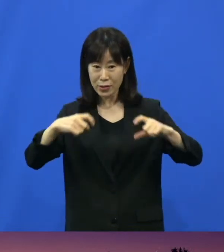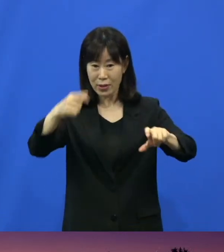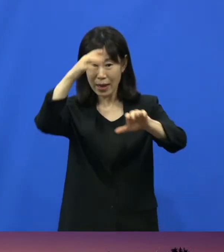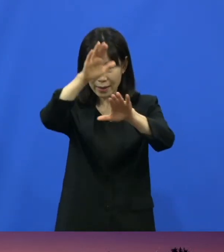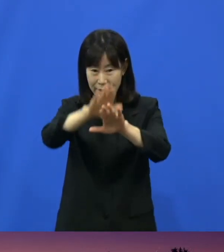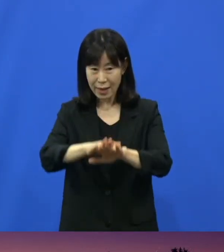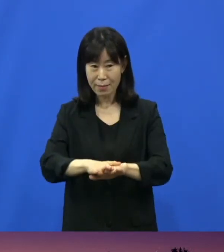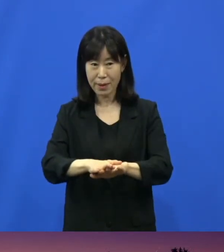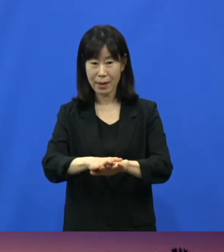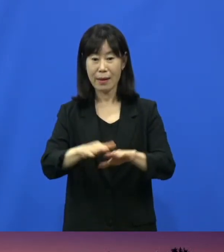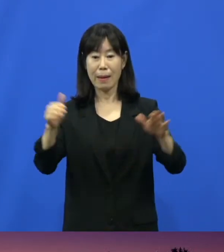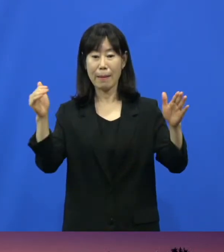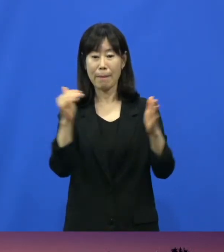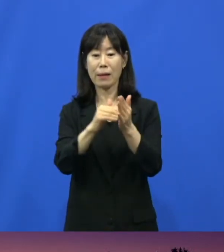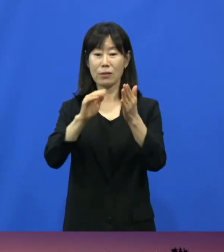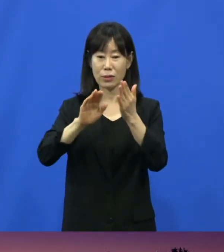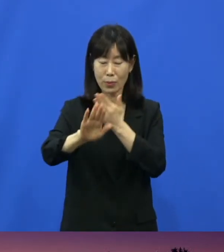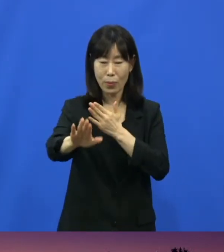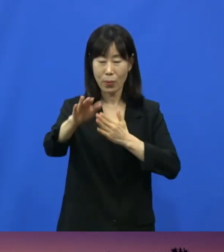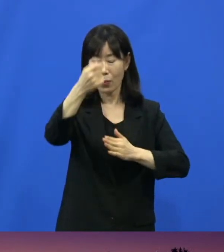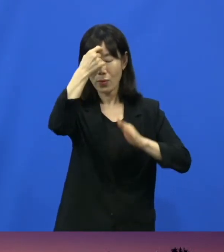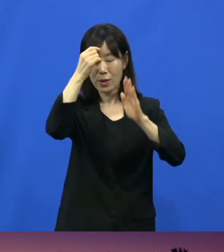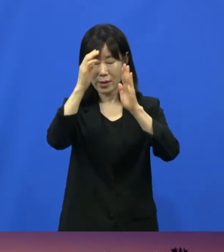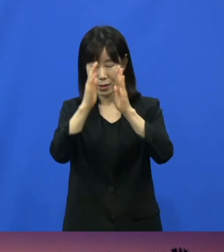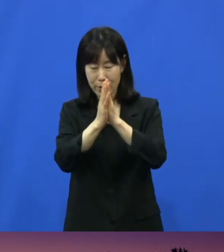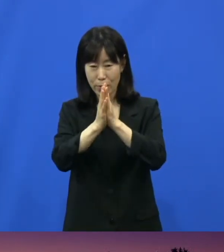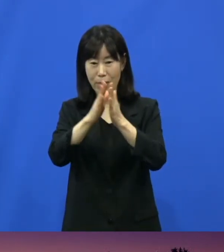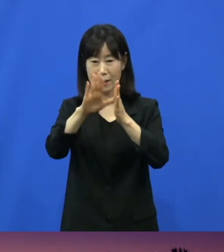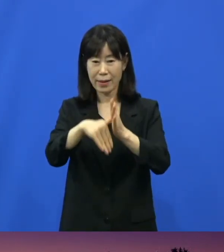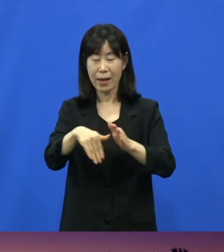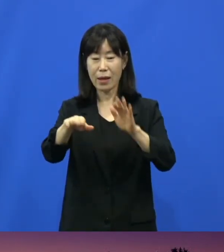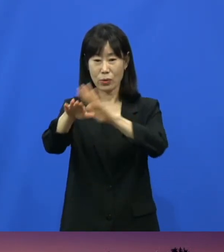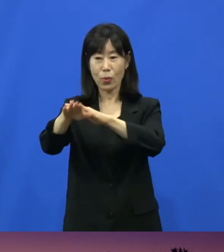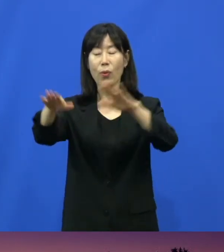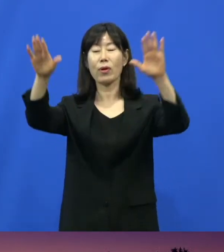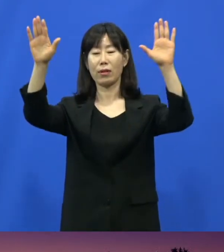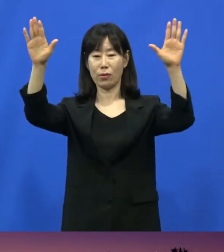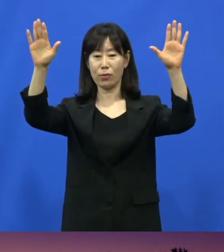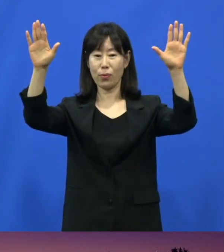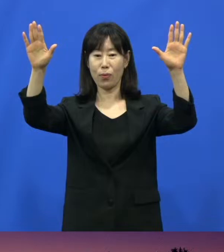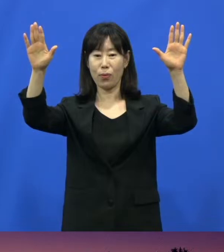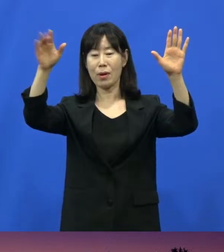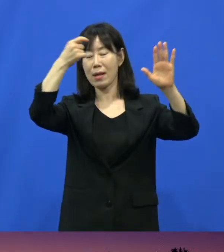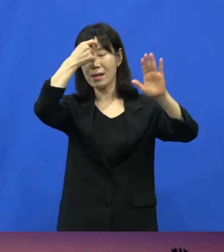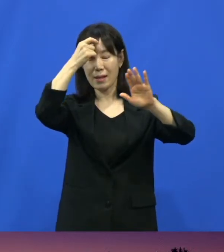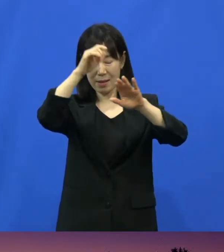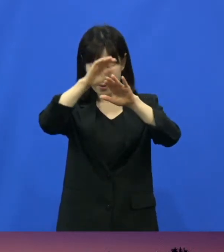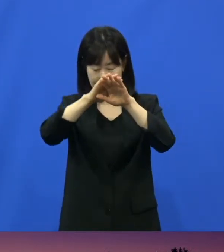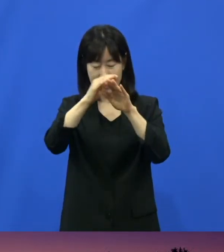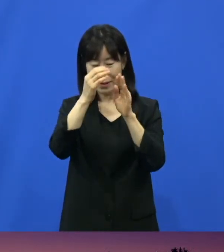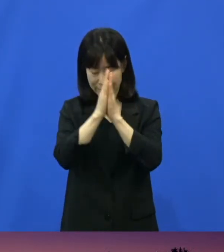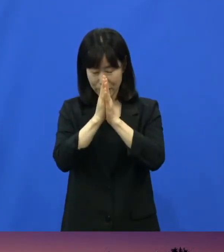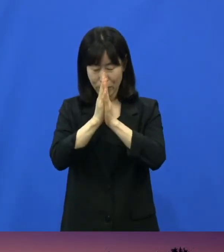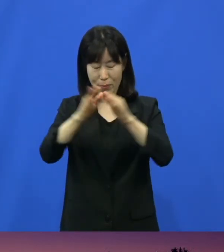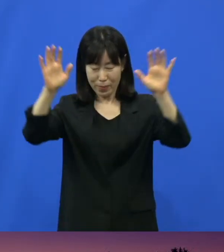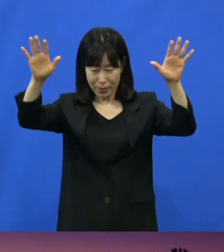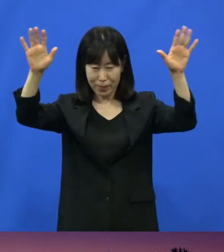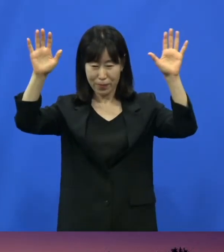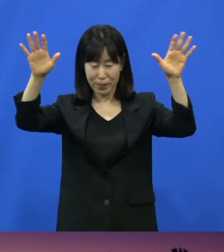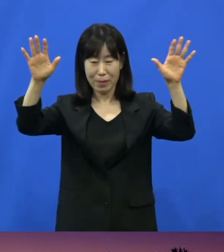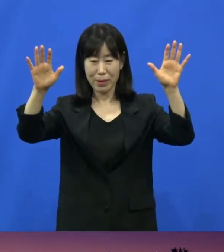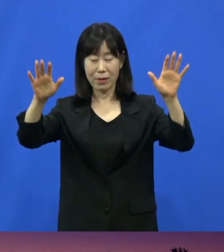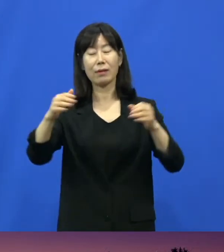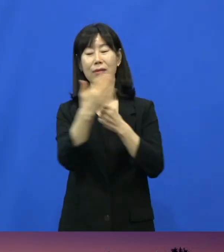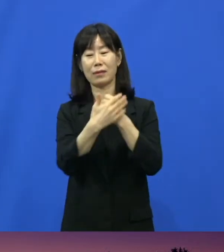기도해요. 여러분들 오늘 참여한 분들에게 하나님이 역사하시도록 이제 여기서 손 들고 기도하는 거예요. 집전 안 한 거지 하는 거와